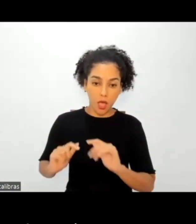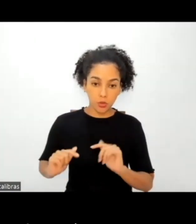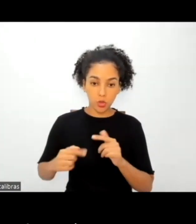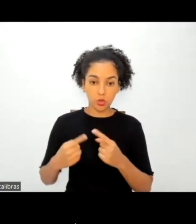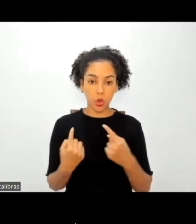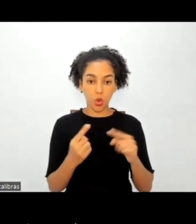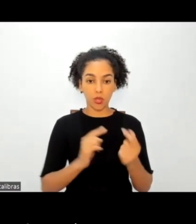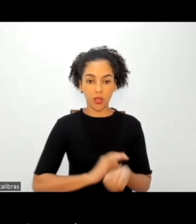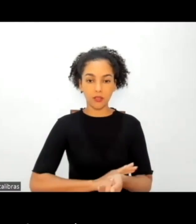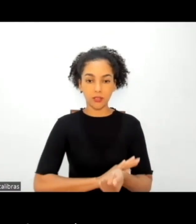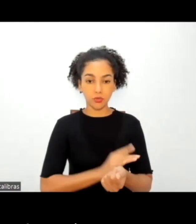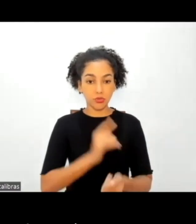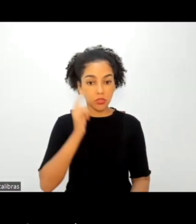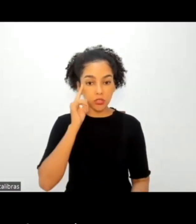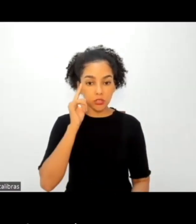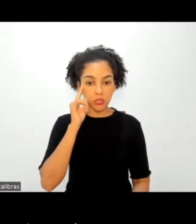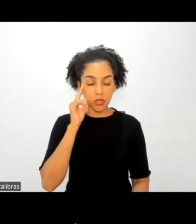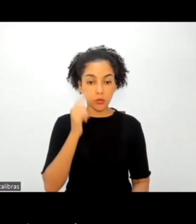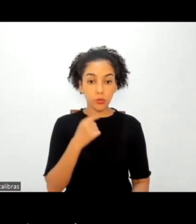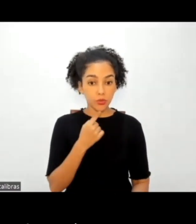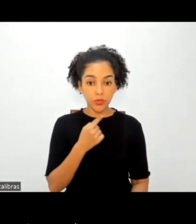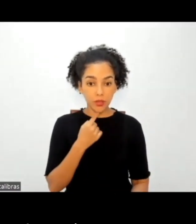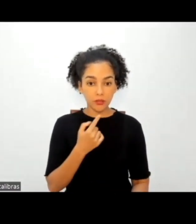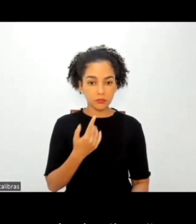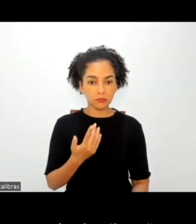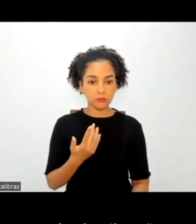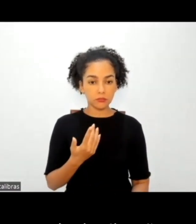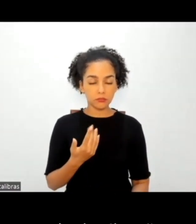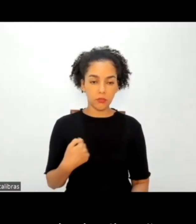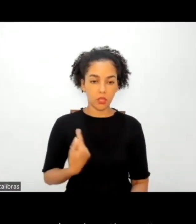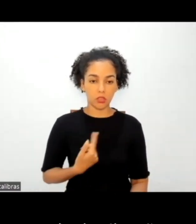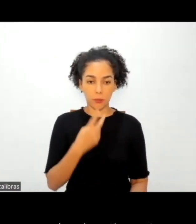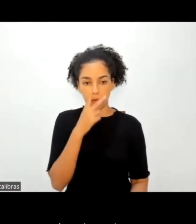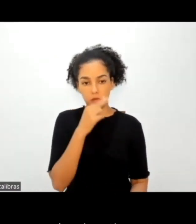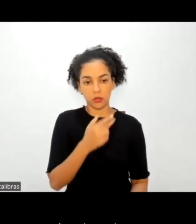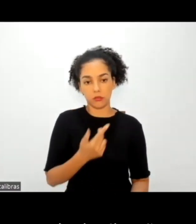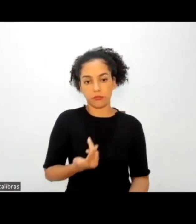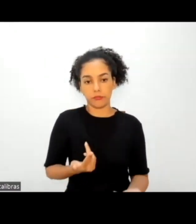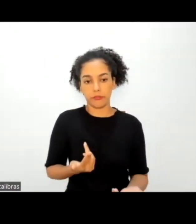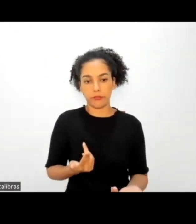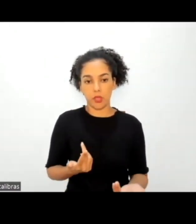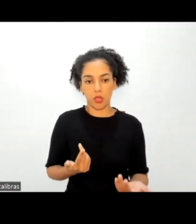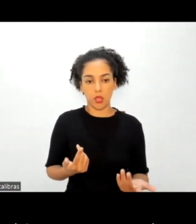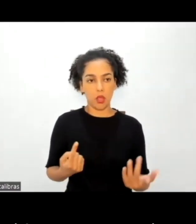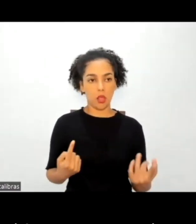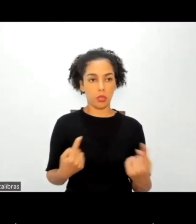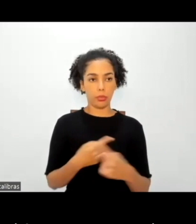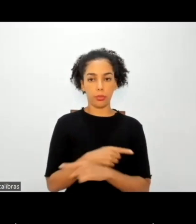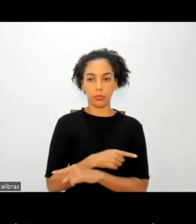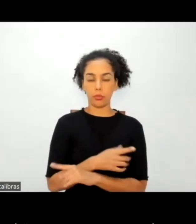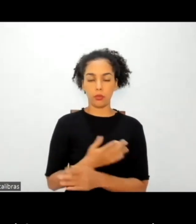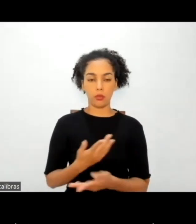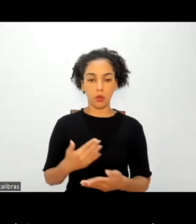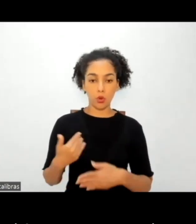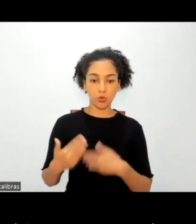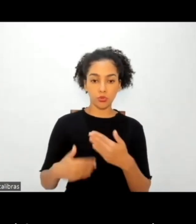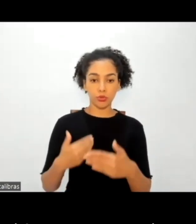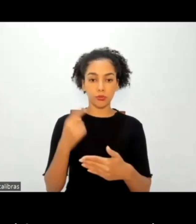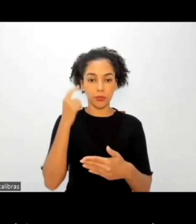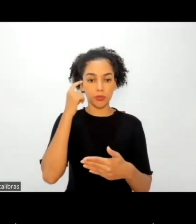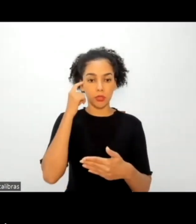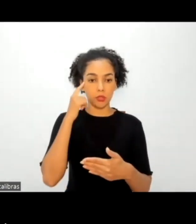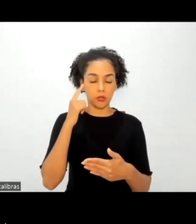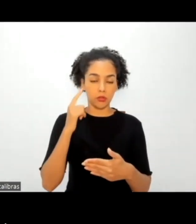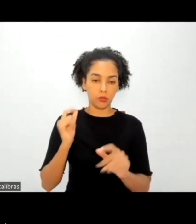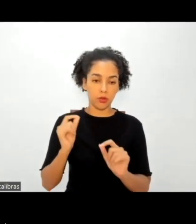né, no cotidiano, a gente está sendo, assim, sustentando uma contradição com a própria direção construída que vem sendo fortalecida por